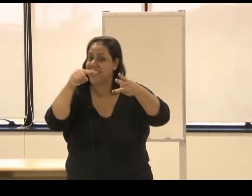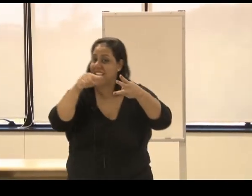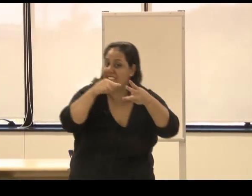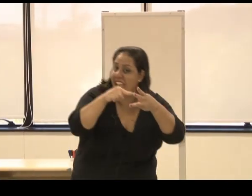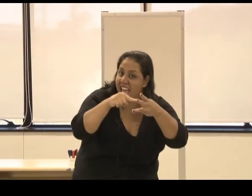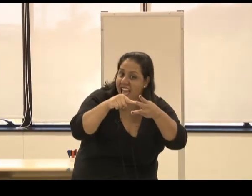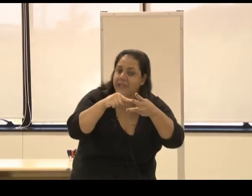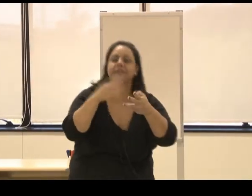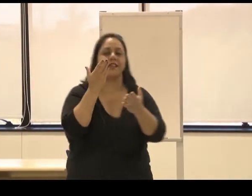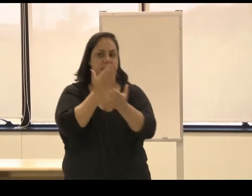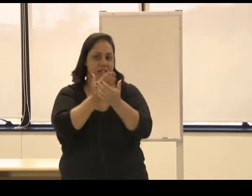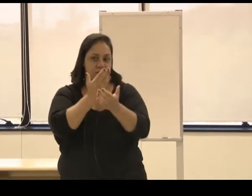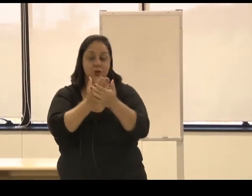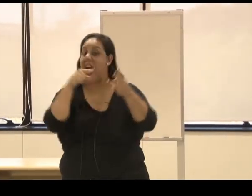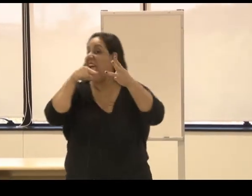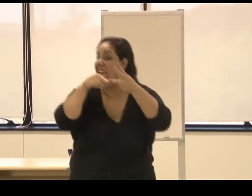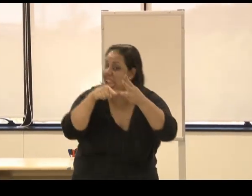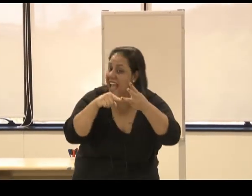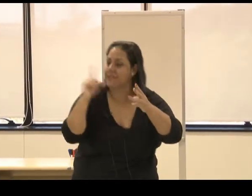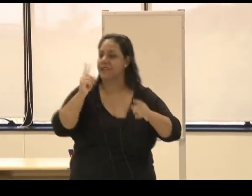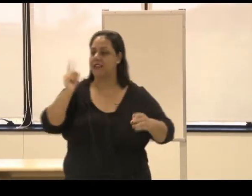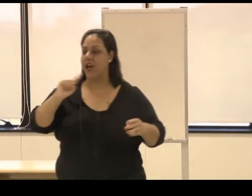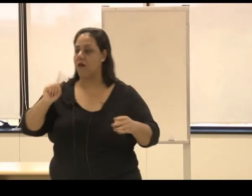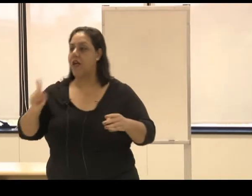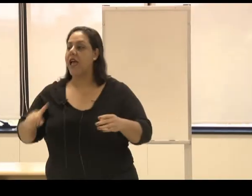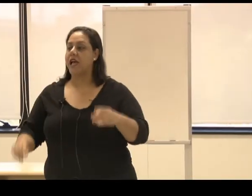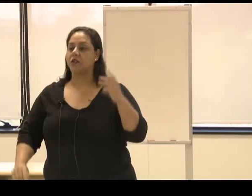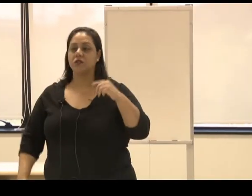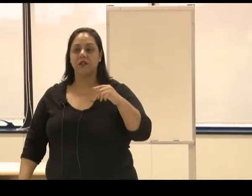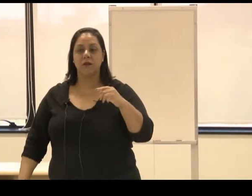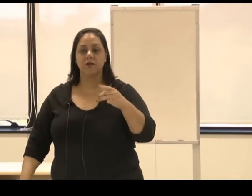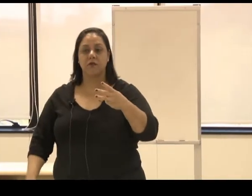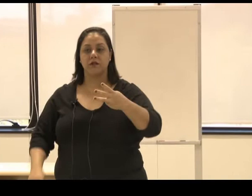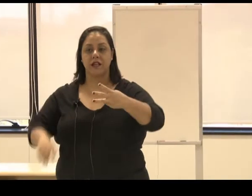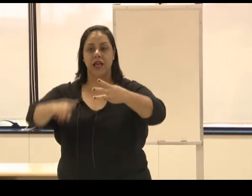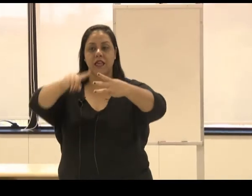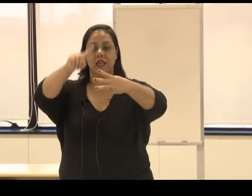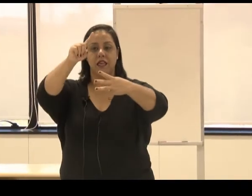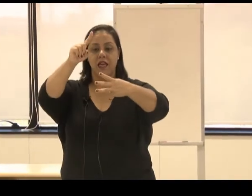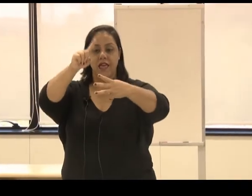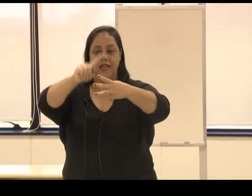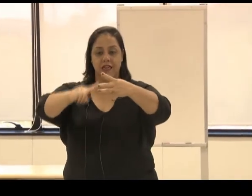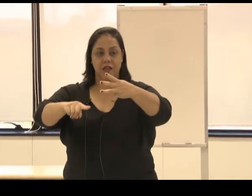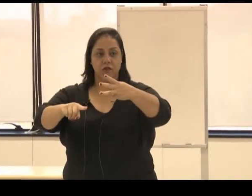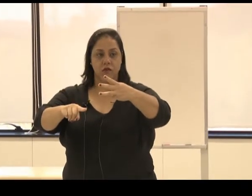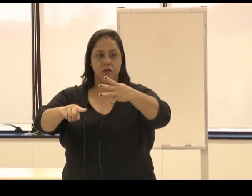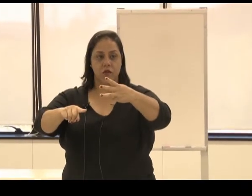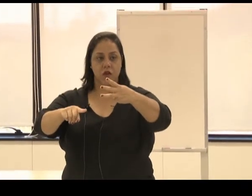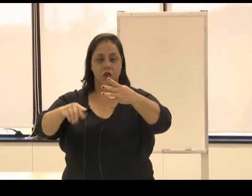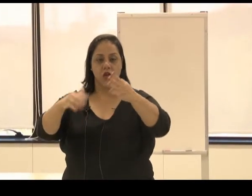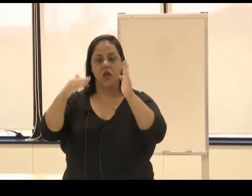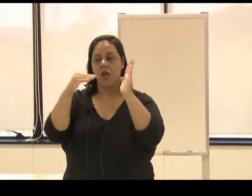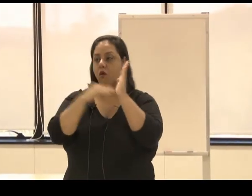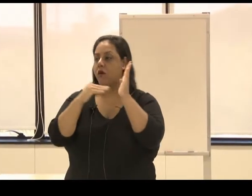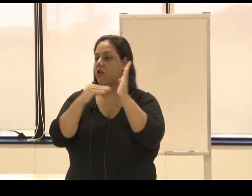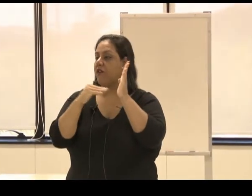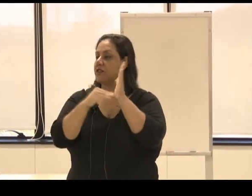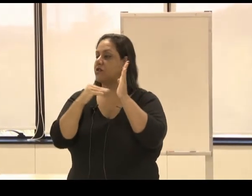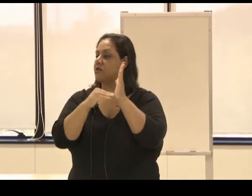e esse, estuda, esse, não. É justamente para mostrar que isso, quando eu faço isso aqui,